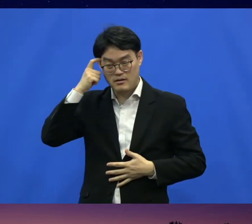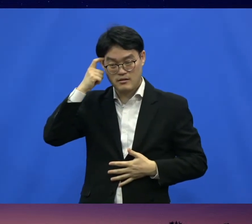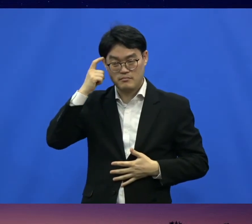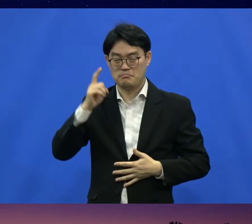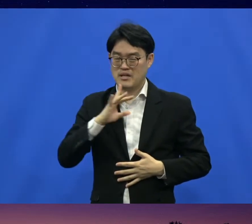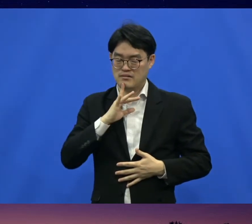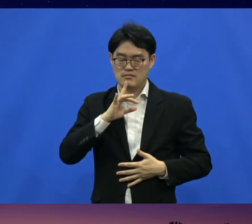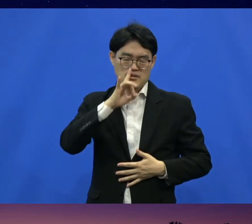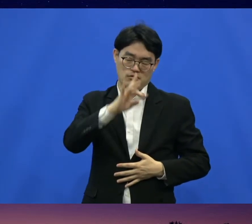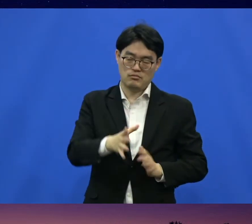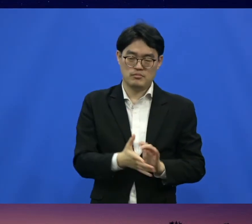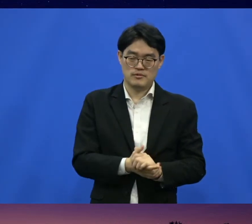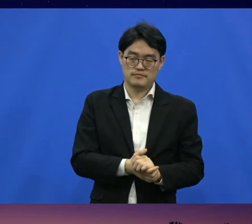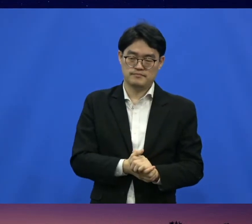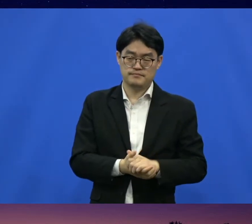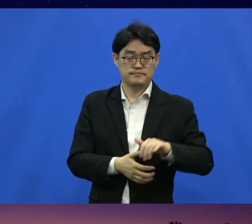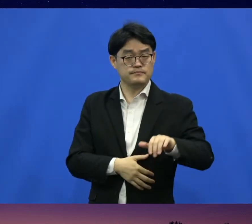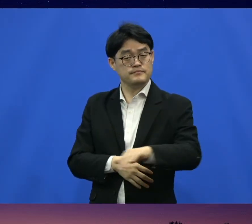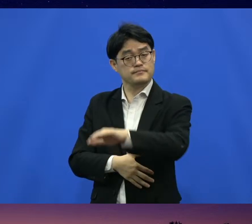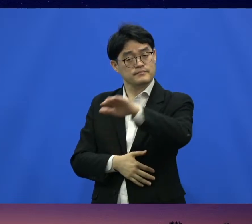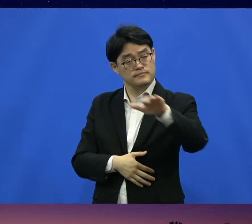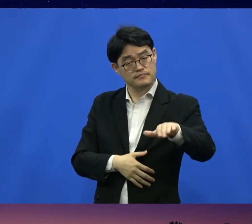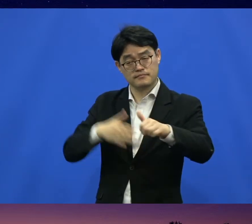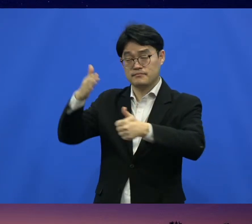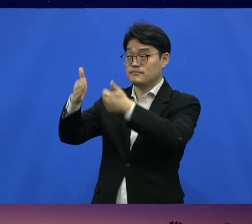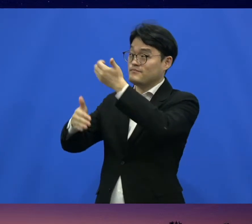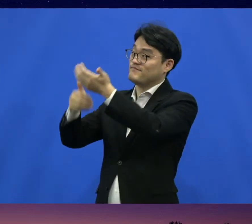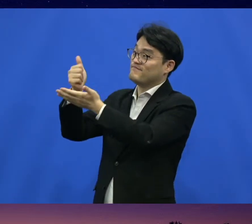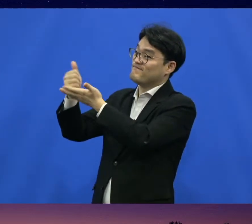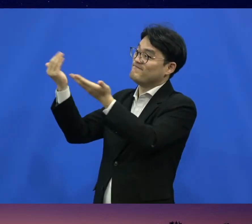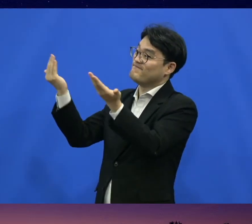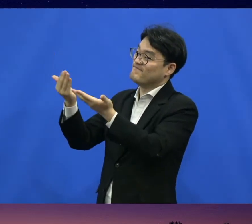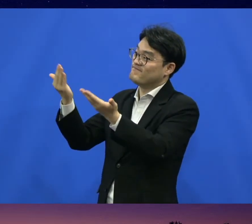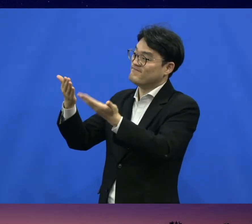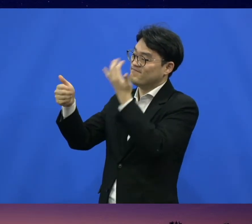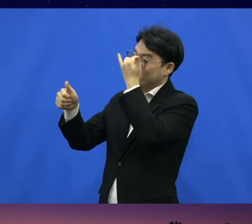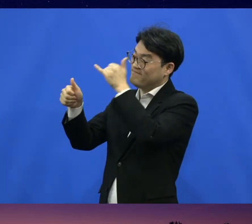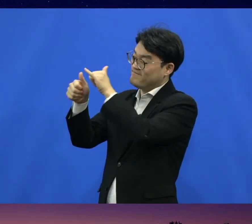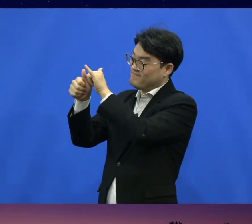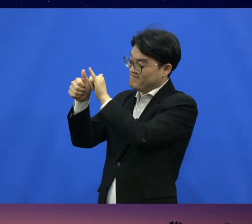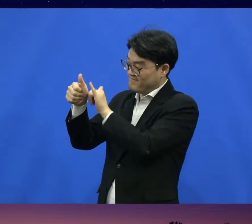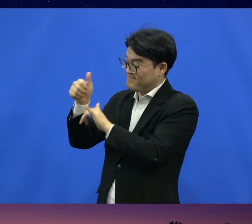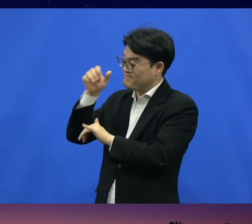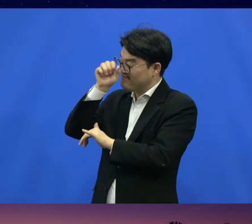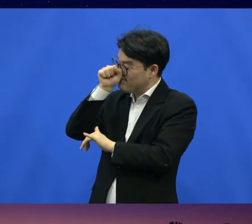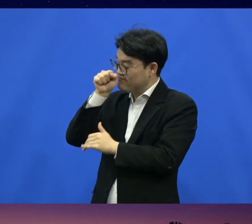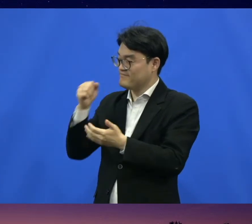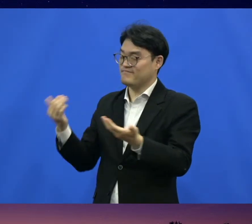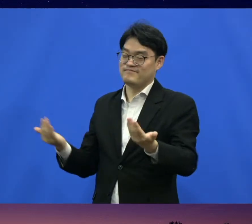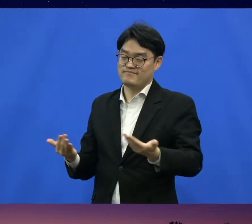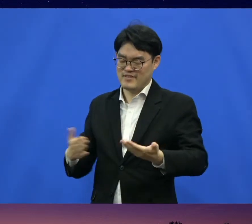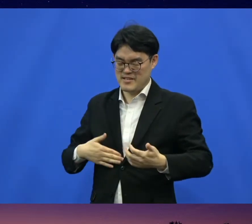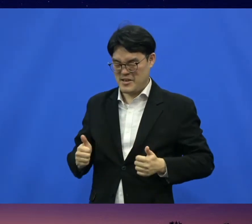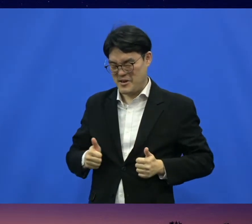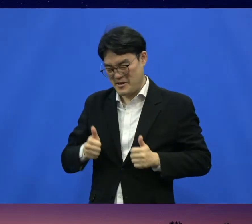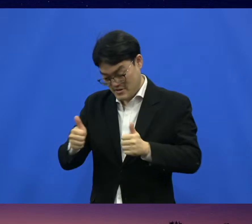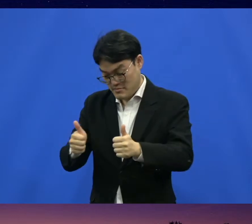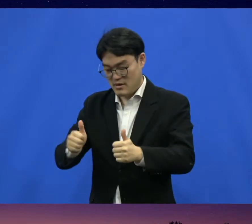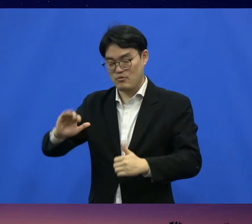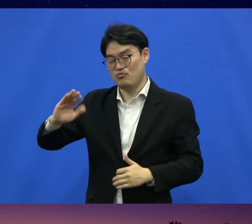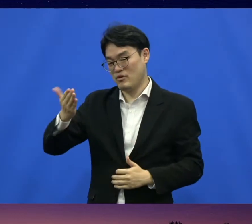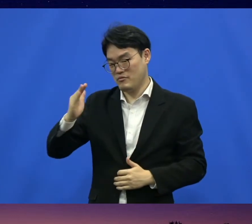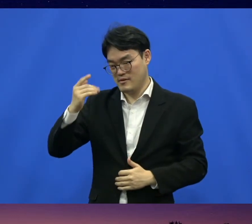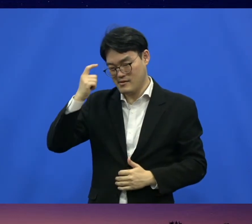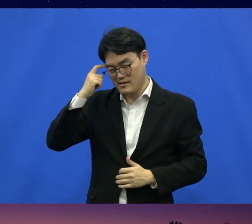우리가 하나님을 섬기는 일을 한다는 건 좋은 일이에요. 내가 열심히만 된다고 생각하면 안 돼요, 여러분. 하나님은 분명한 기준을 정해